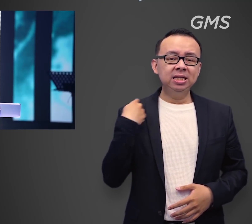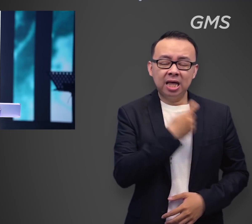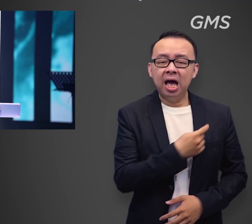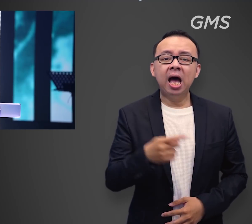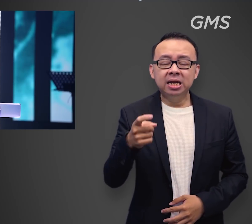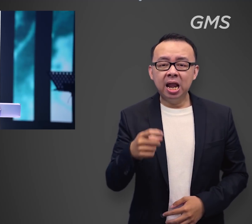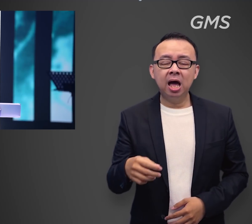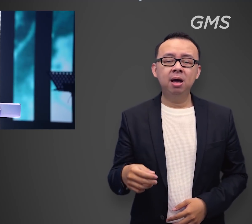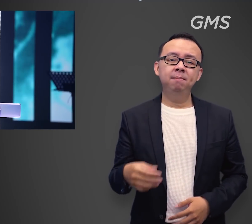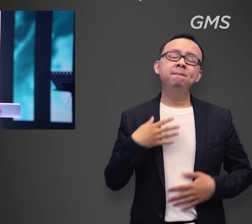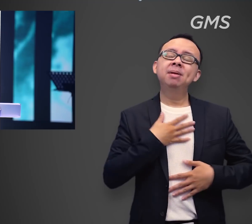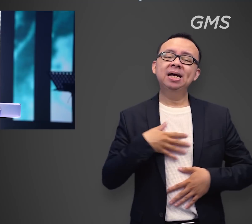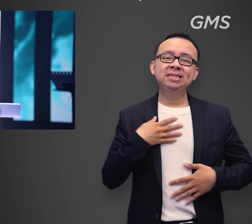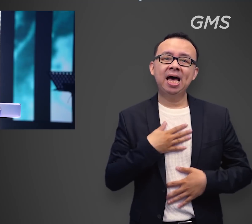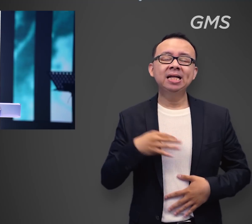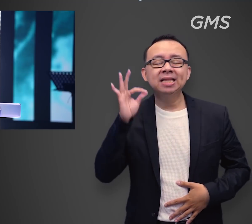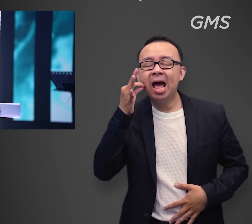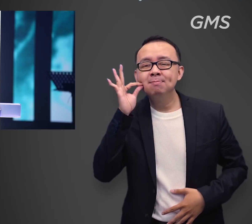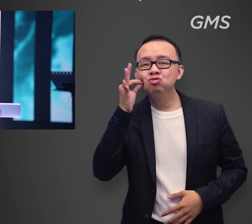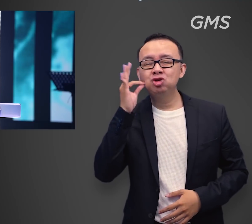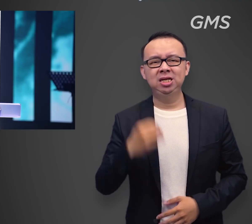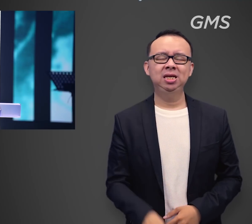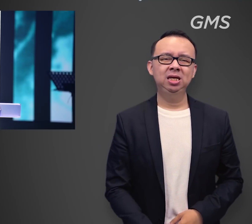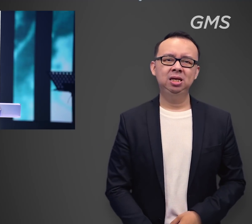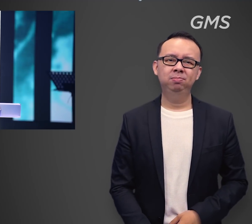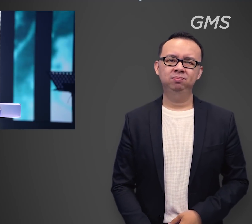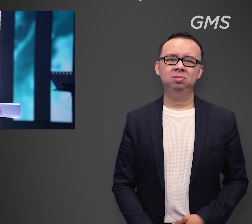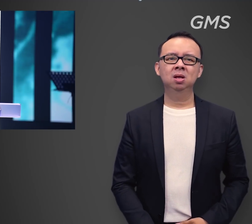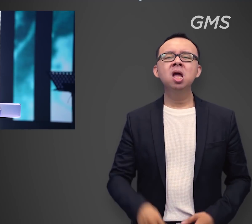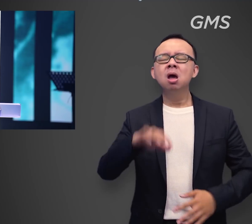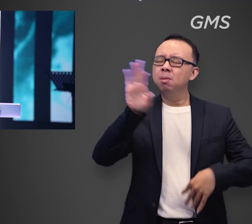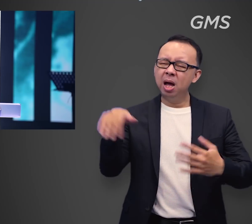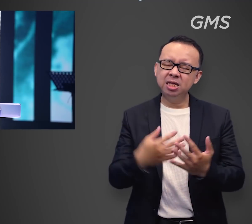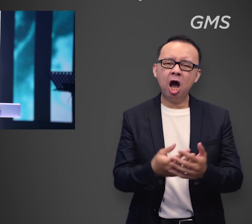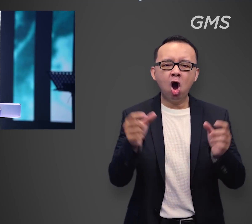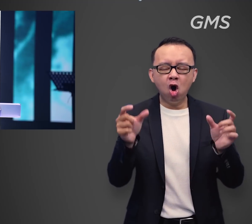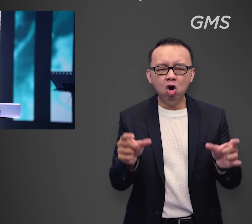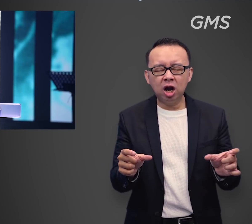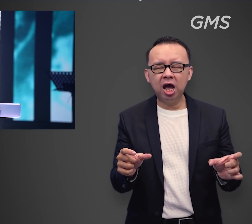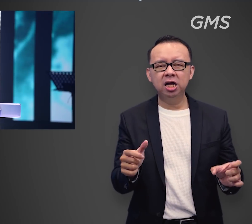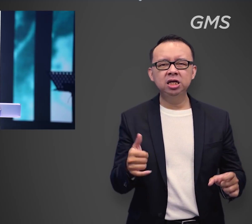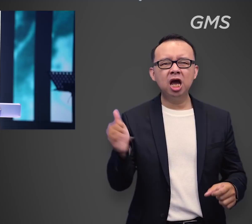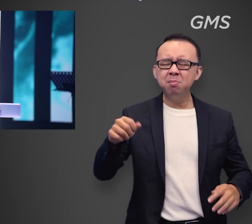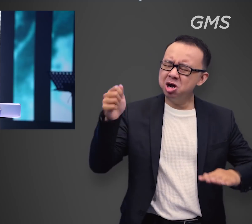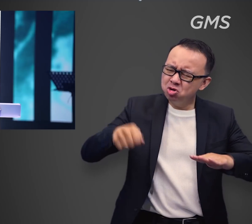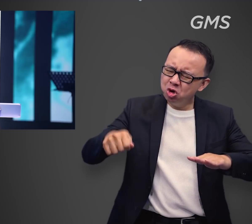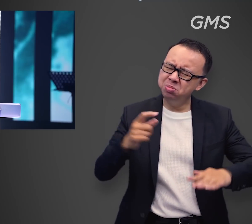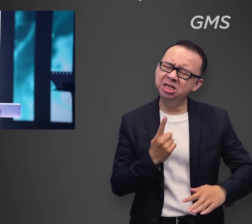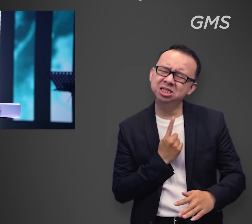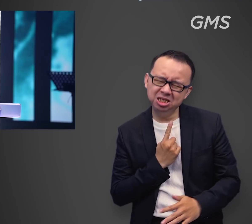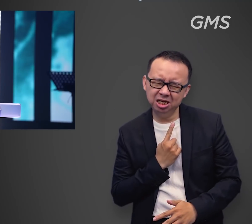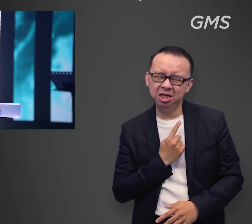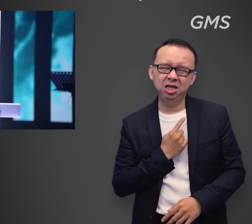saudara. Ada banyak orang yang terlalu cepat menghukum dirinya.